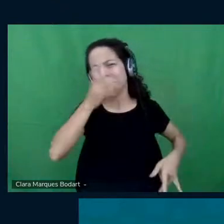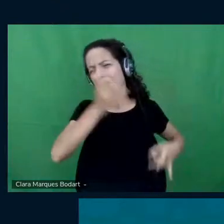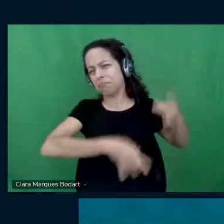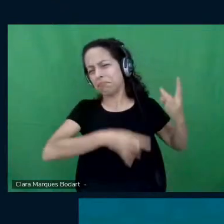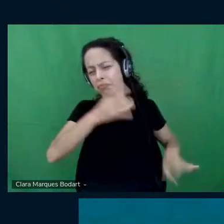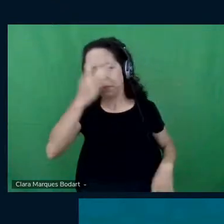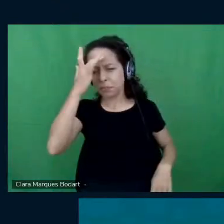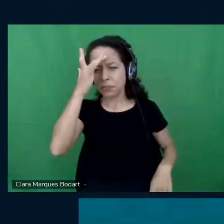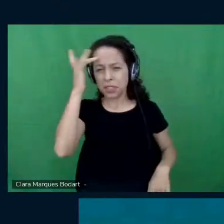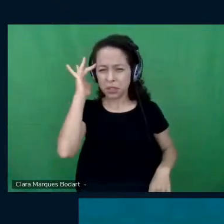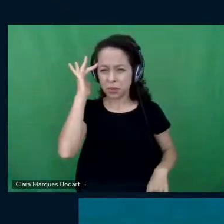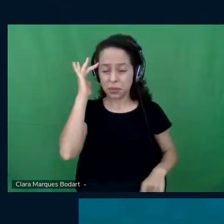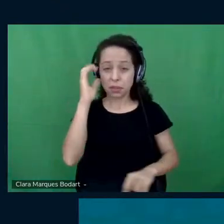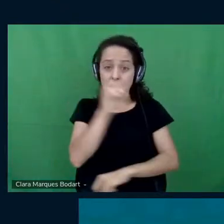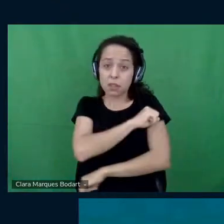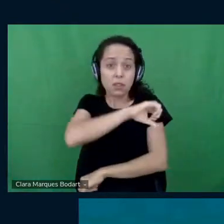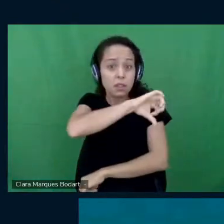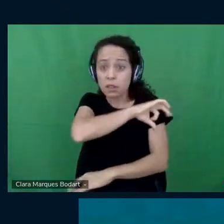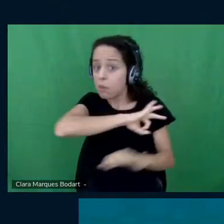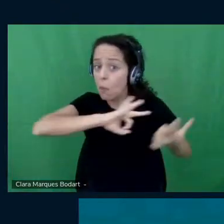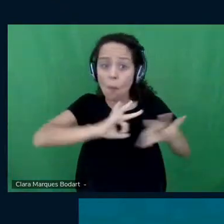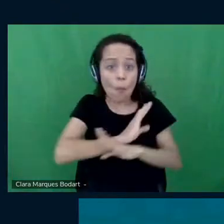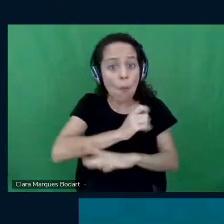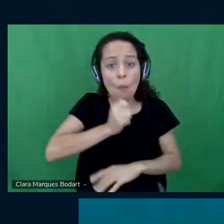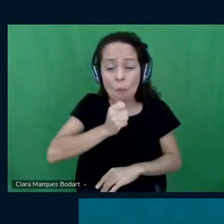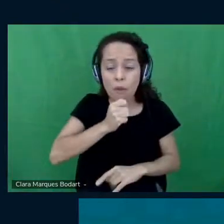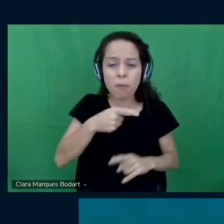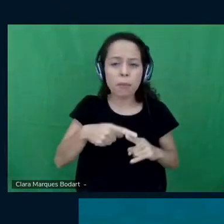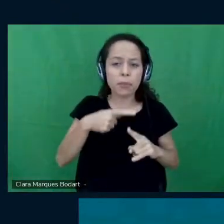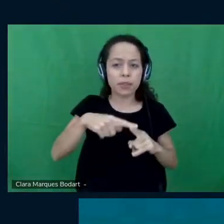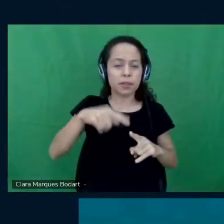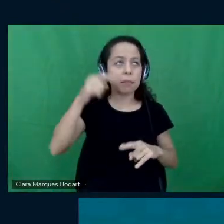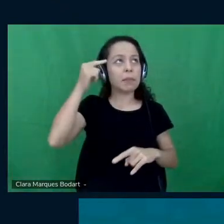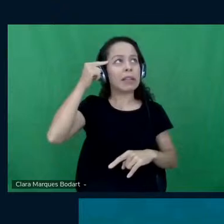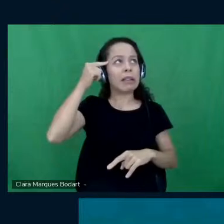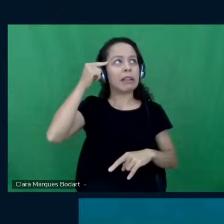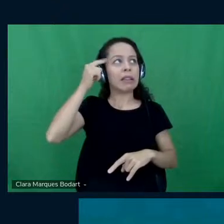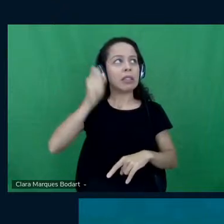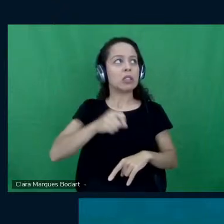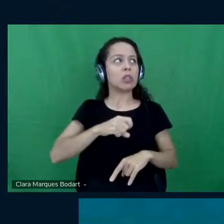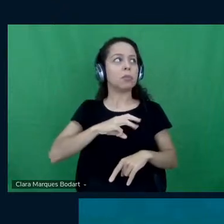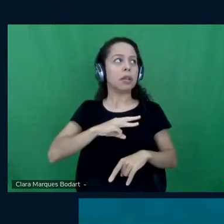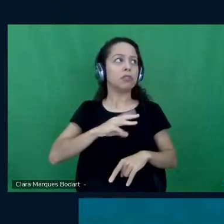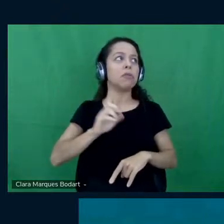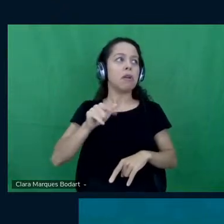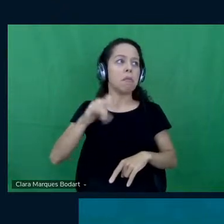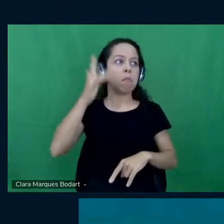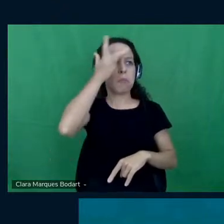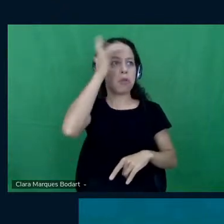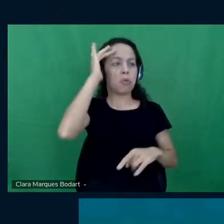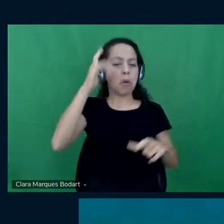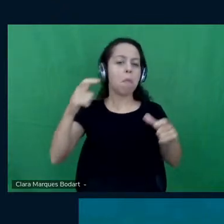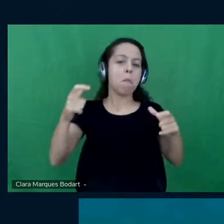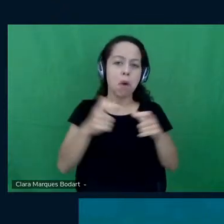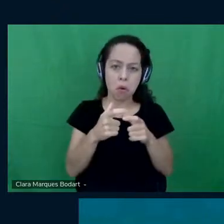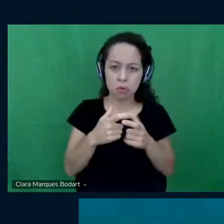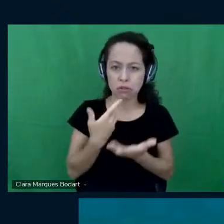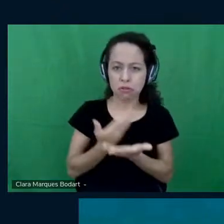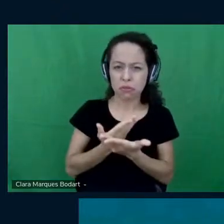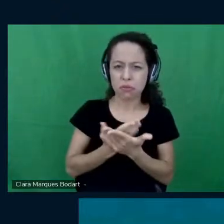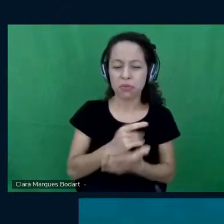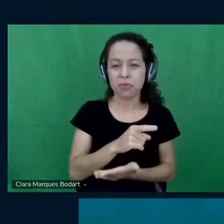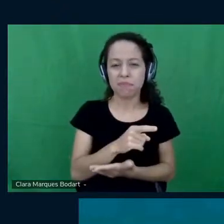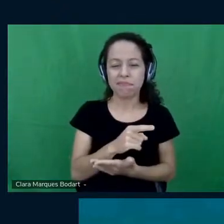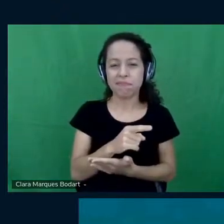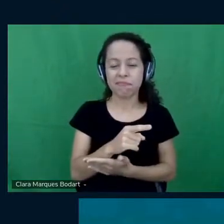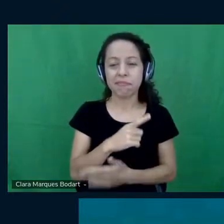porque, dada essa história, né, de ser uma etapa para poucos, Até hoje, se considera que o máximo da escolaridade